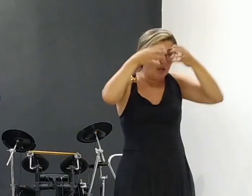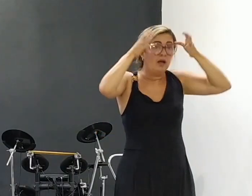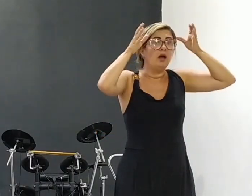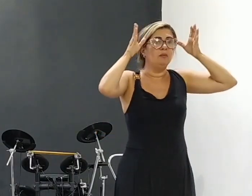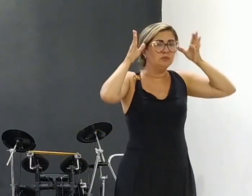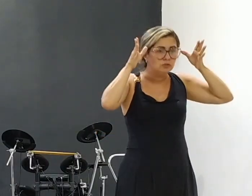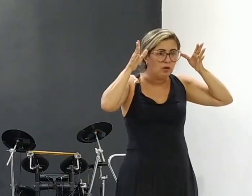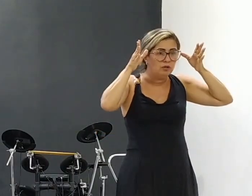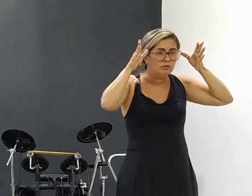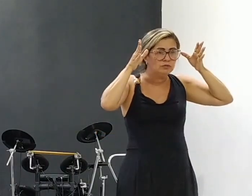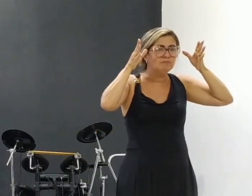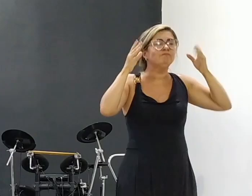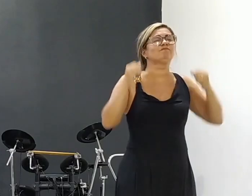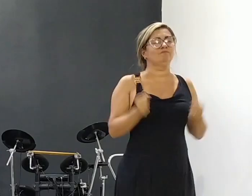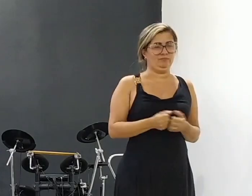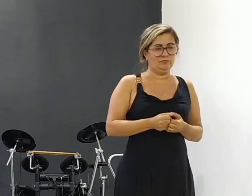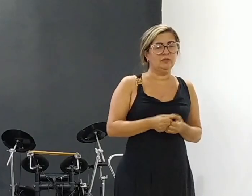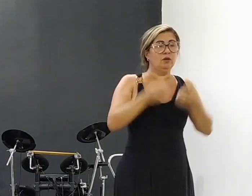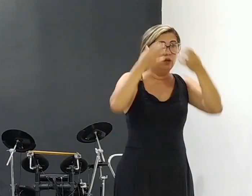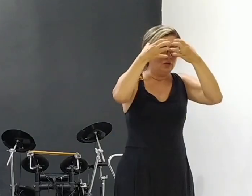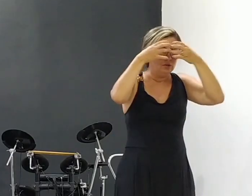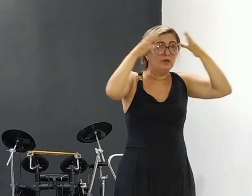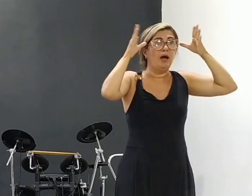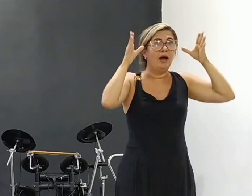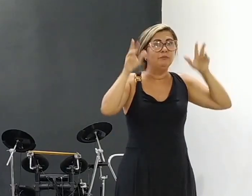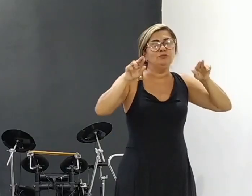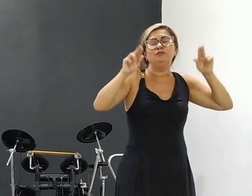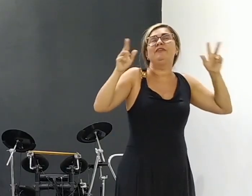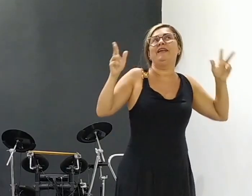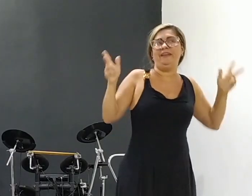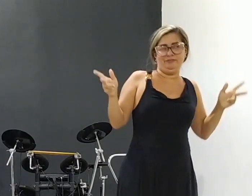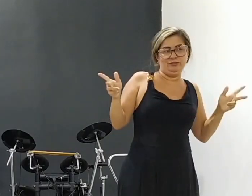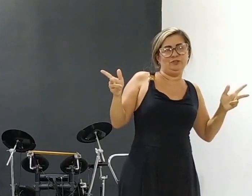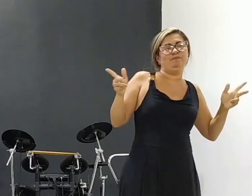caíram e eu te enxergo com outros olhos.